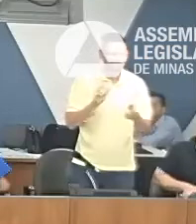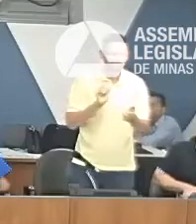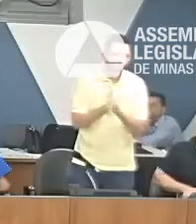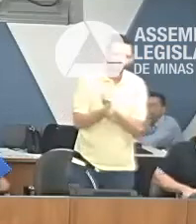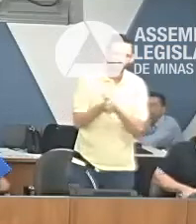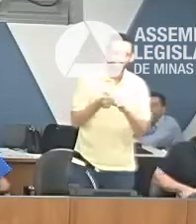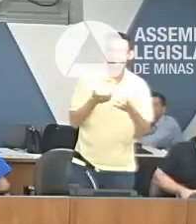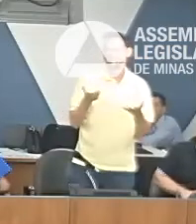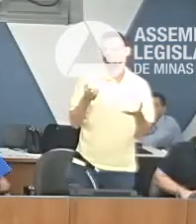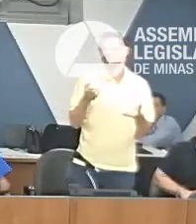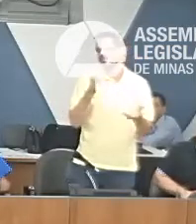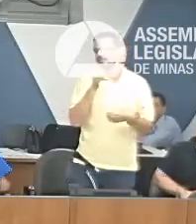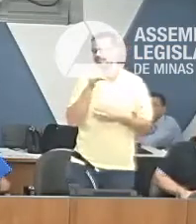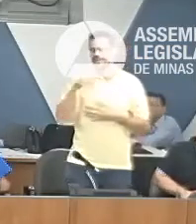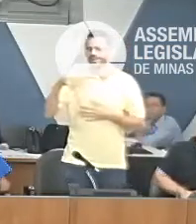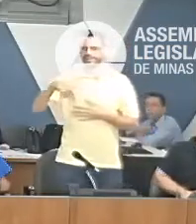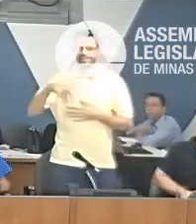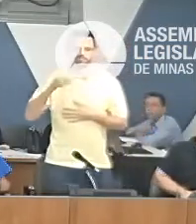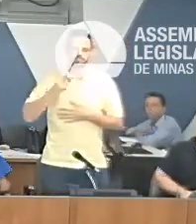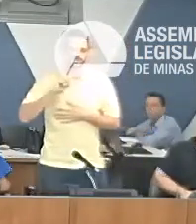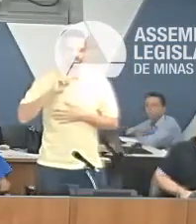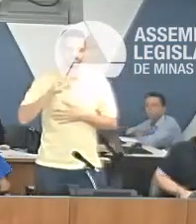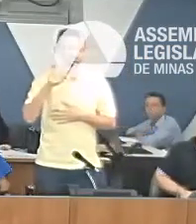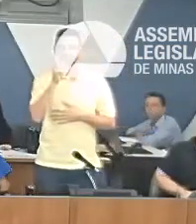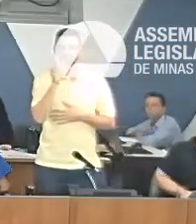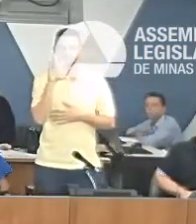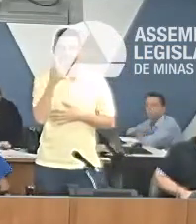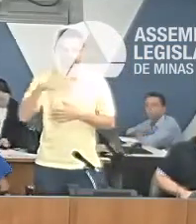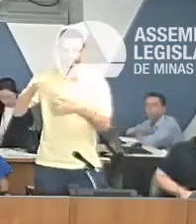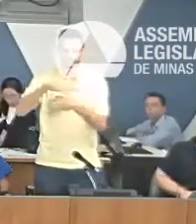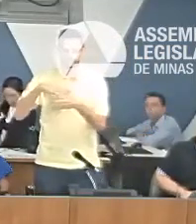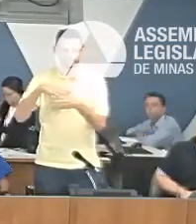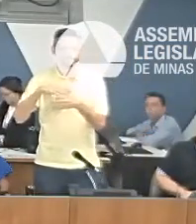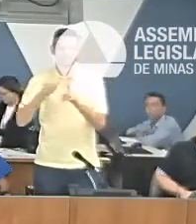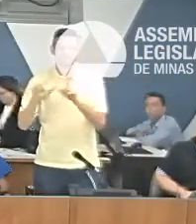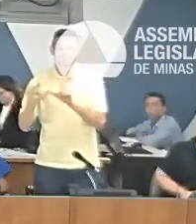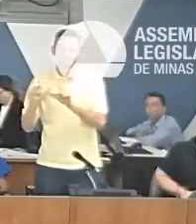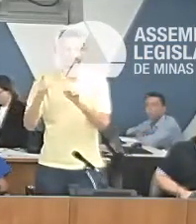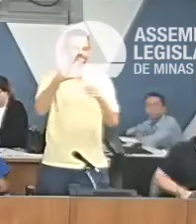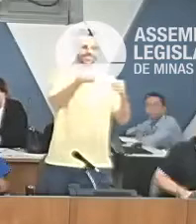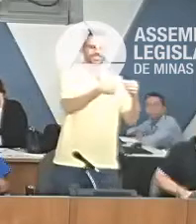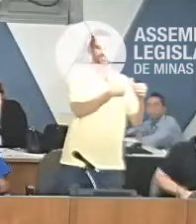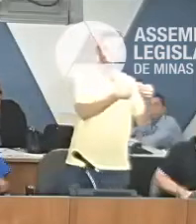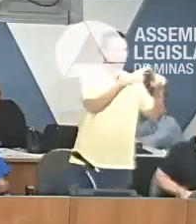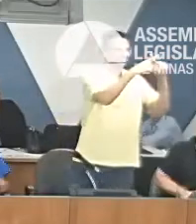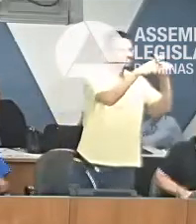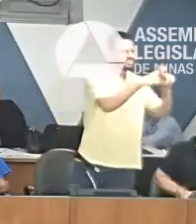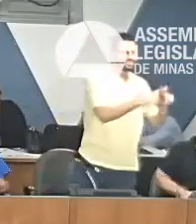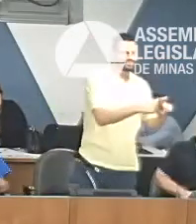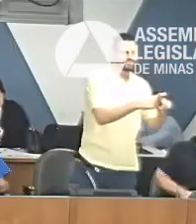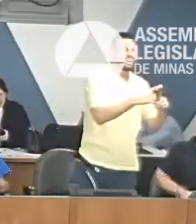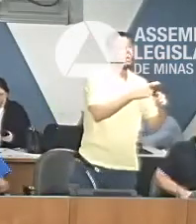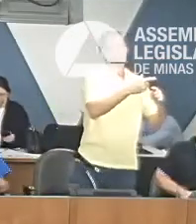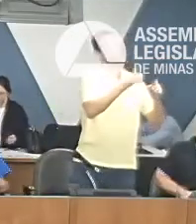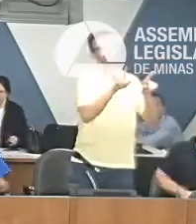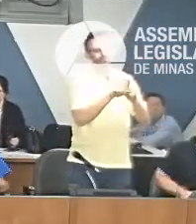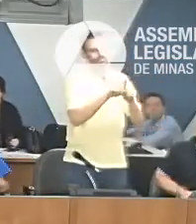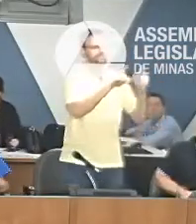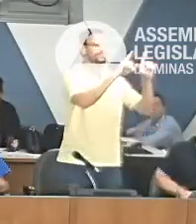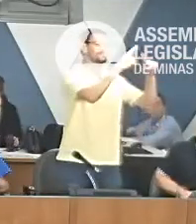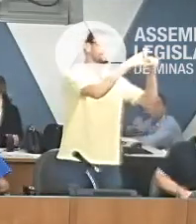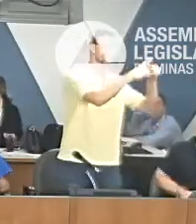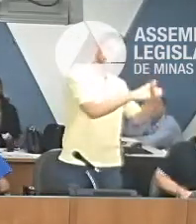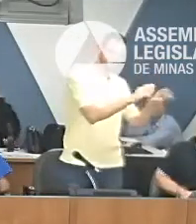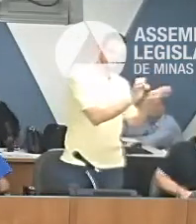maior não importa qual seja a modalidade de esporte que ele escolheu participar é